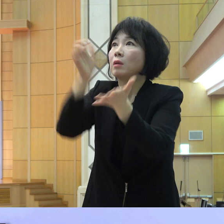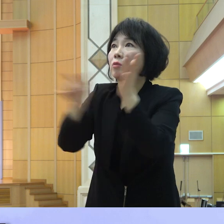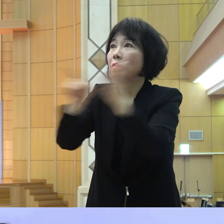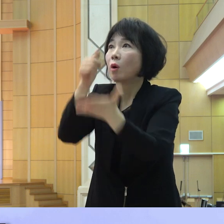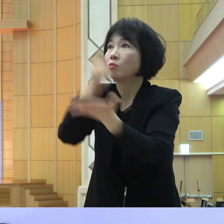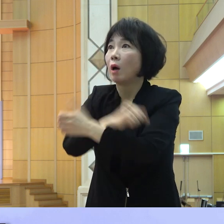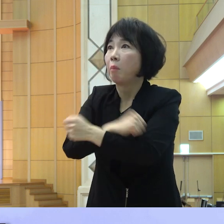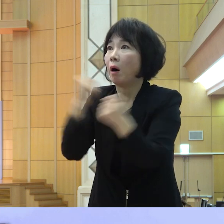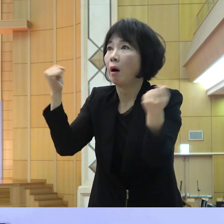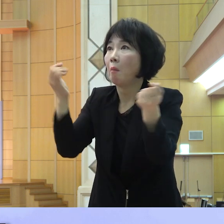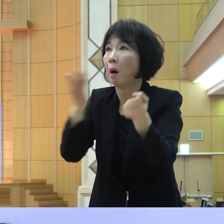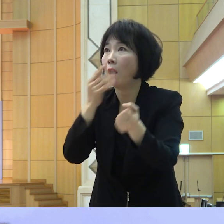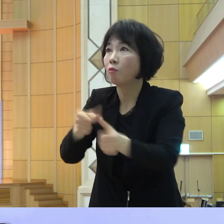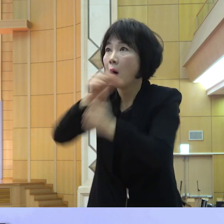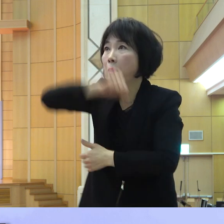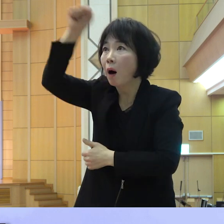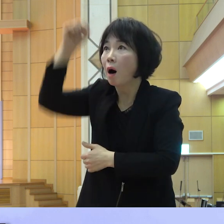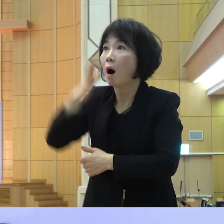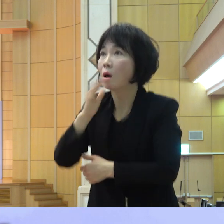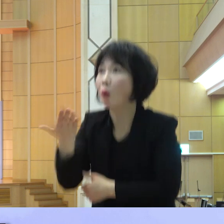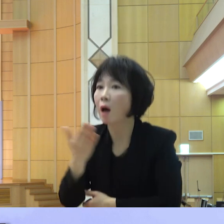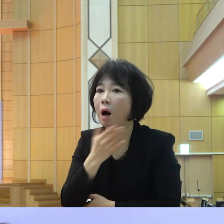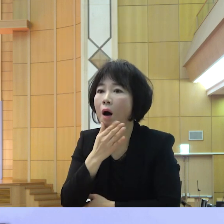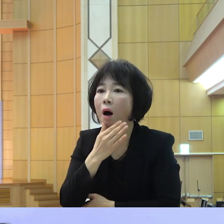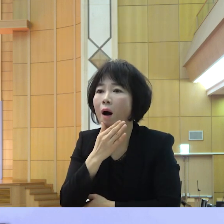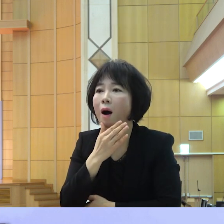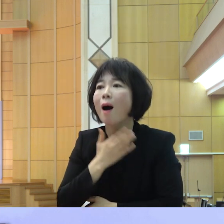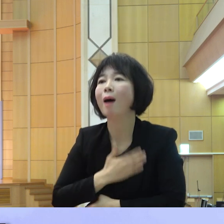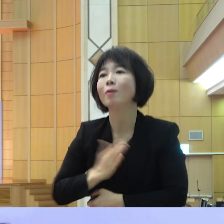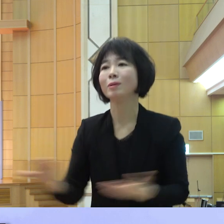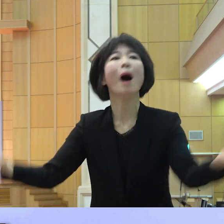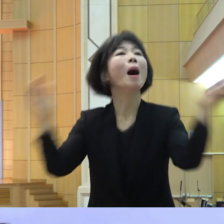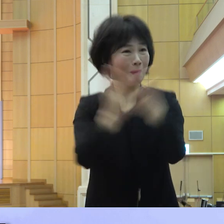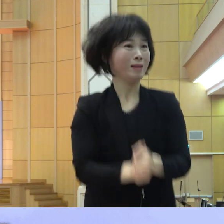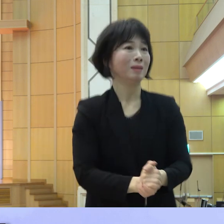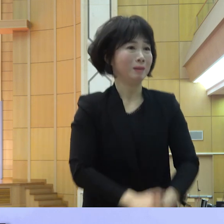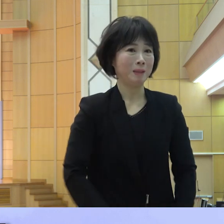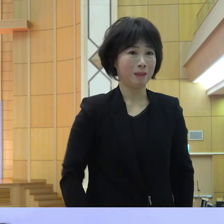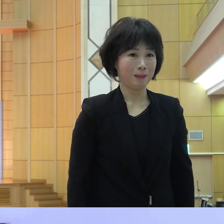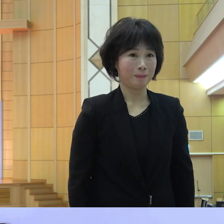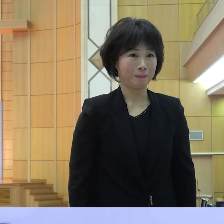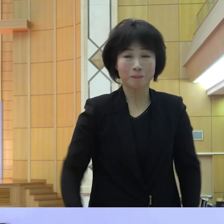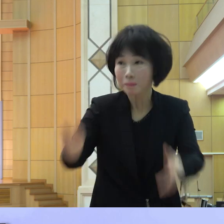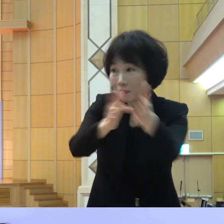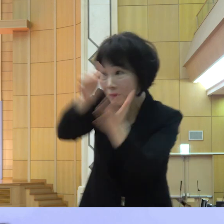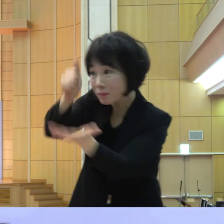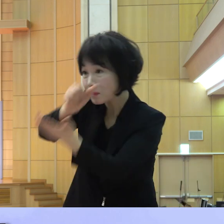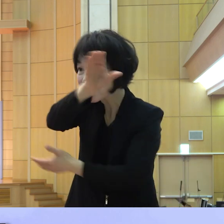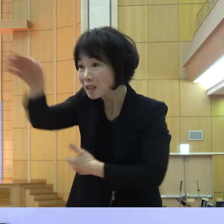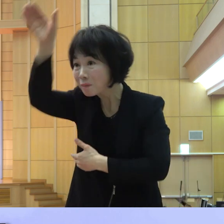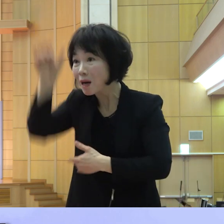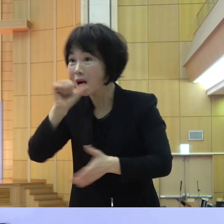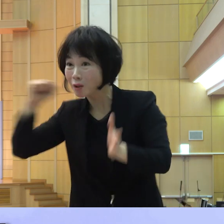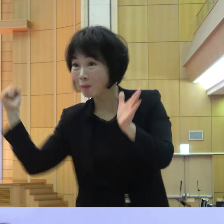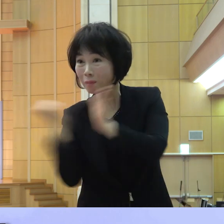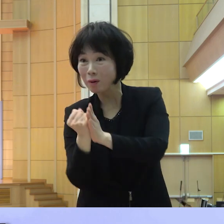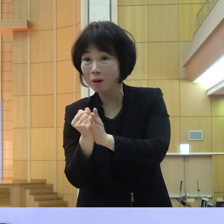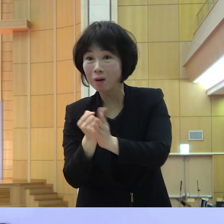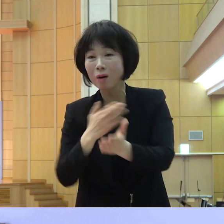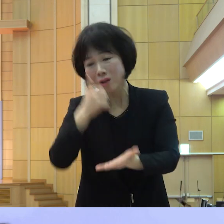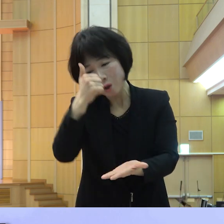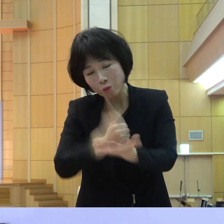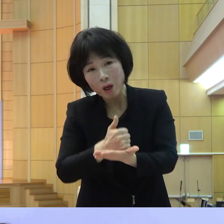아니라 예수님은 나를 구원하는 구세주야, 어떻게 나를 구원하셨어, 십자가 지시고 뇌죄를 담당하셨어, 그리고